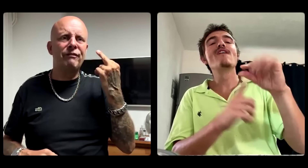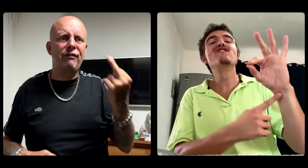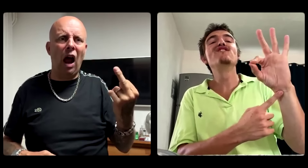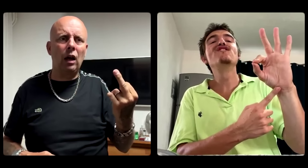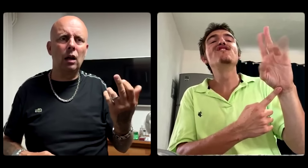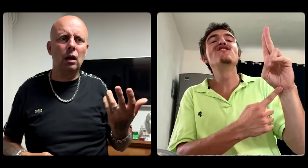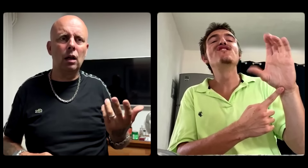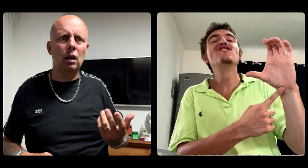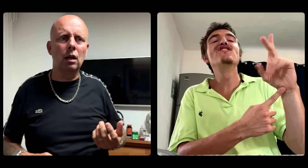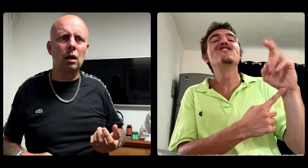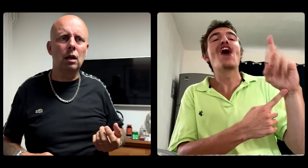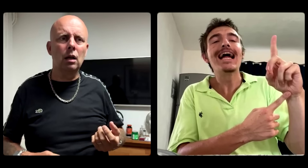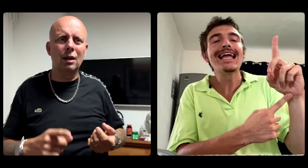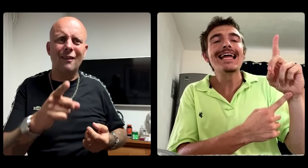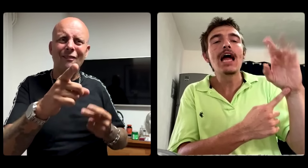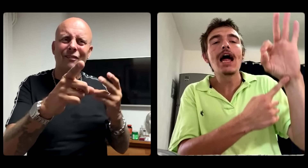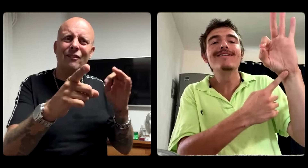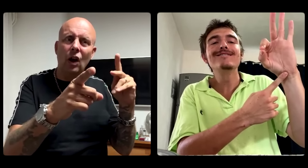wel, hè? Tadji.